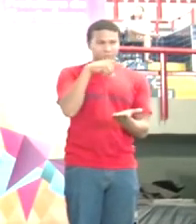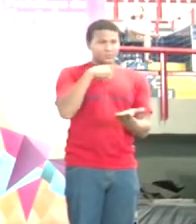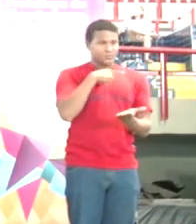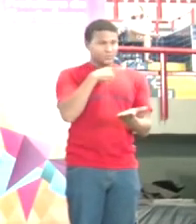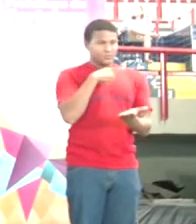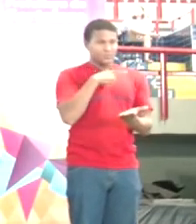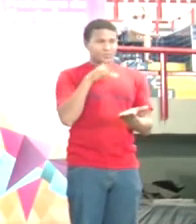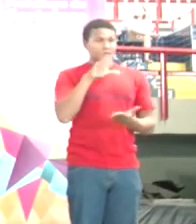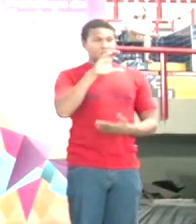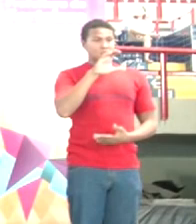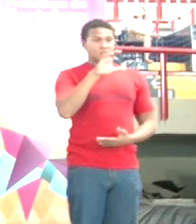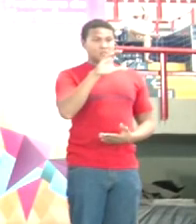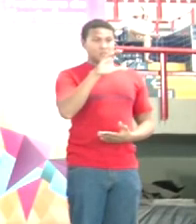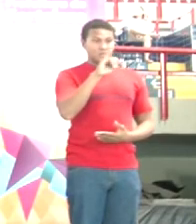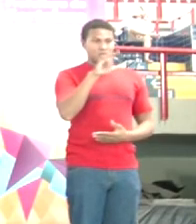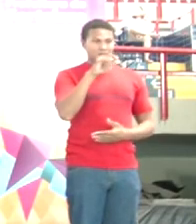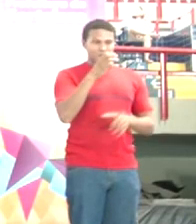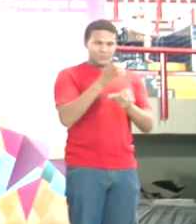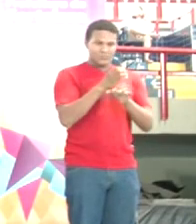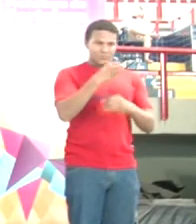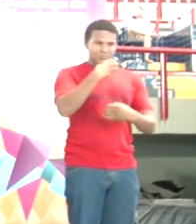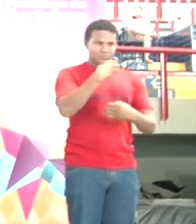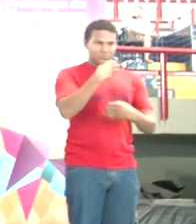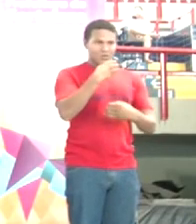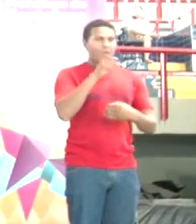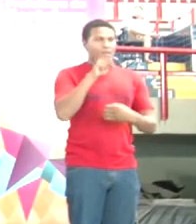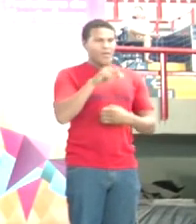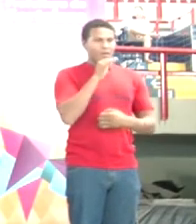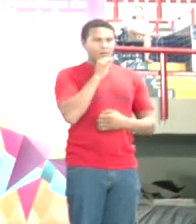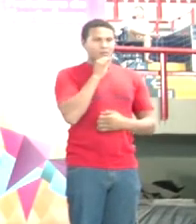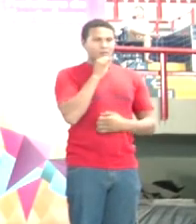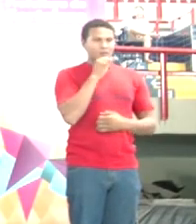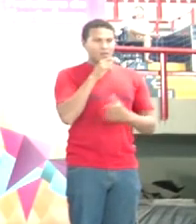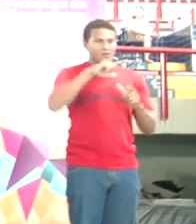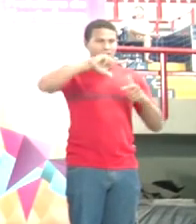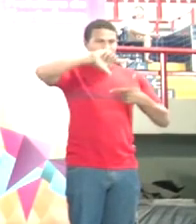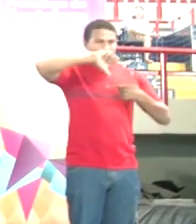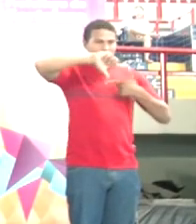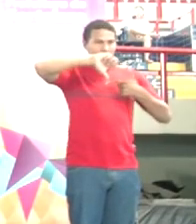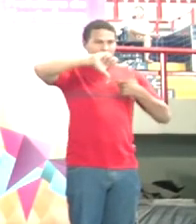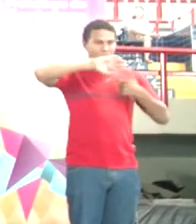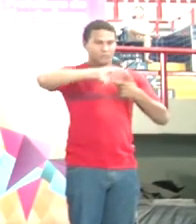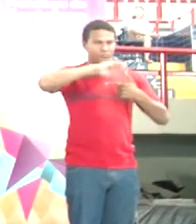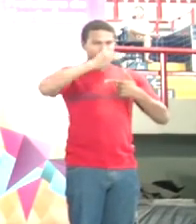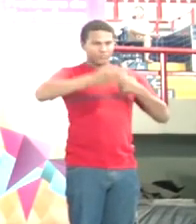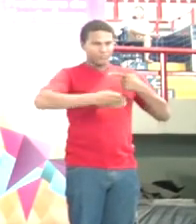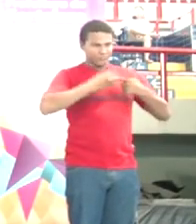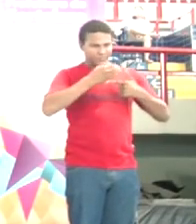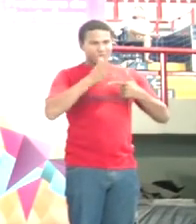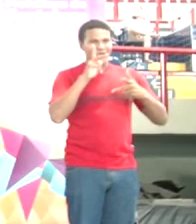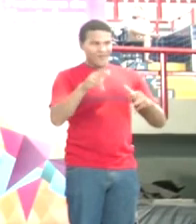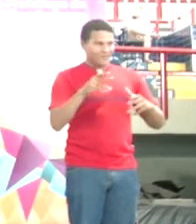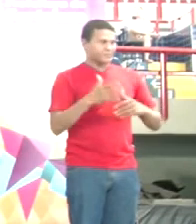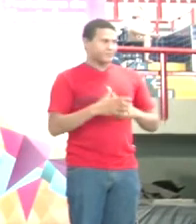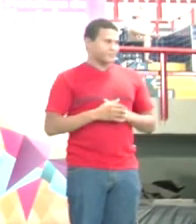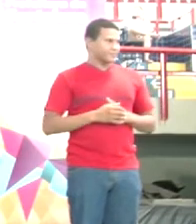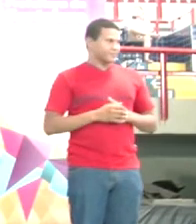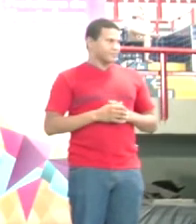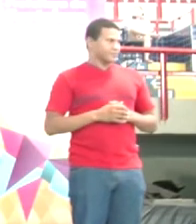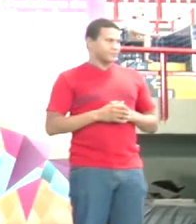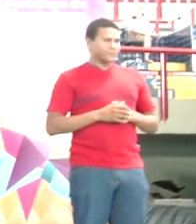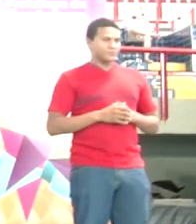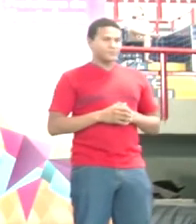é a rotação de um retângulo em torno do seu eixo. Então a parte de cilindro vai estar muito, digamos